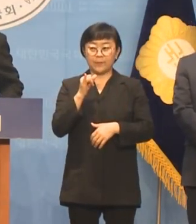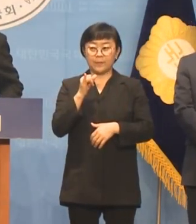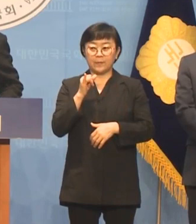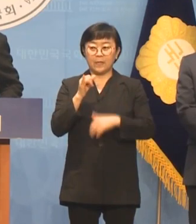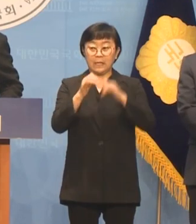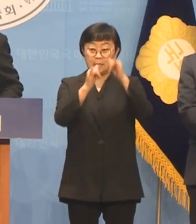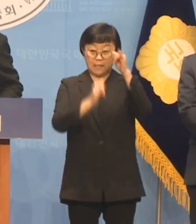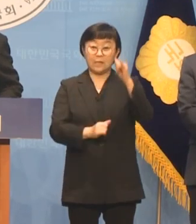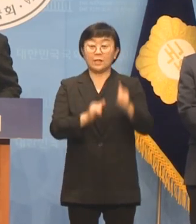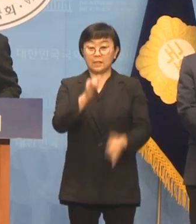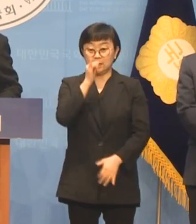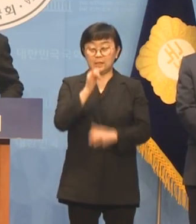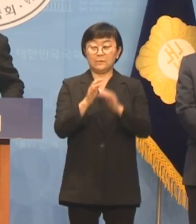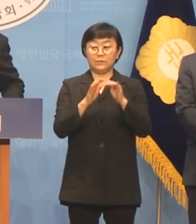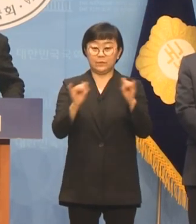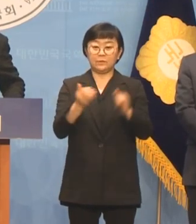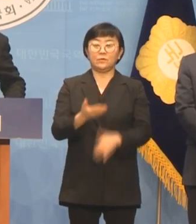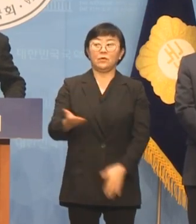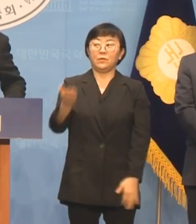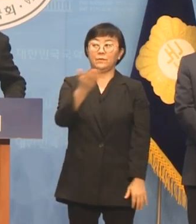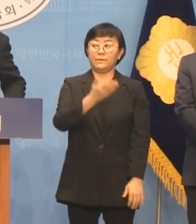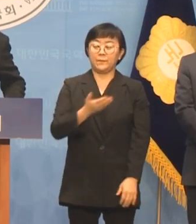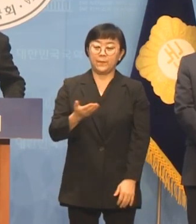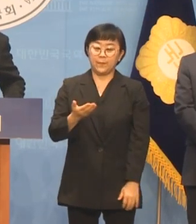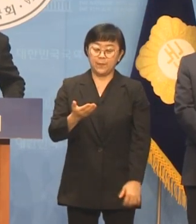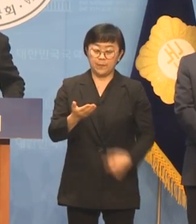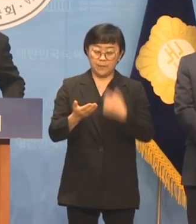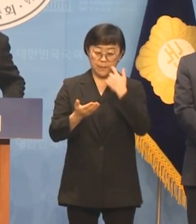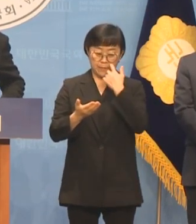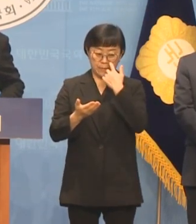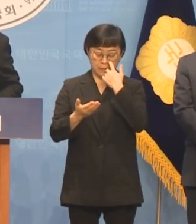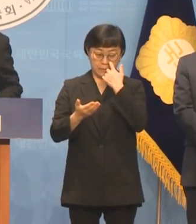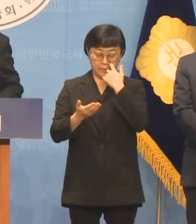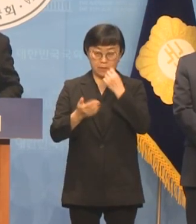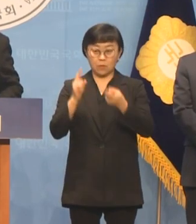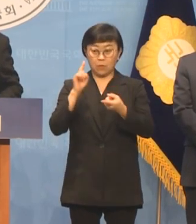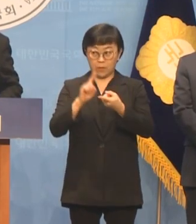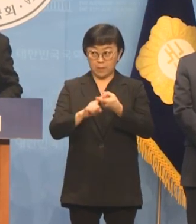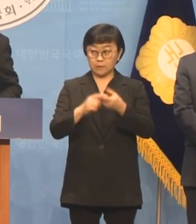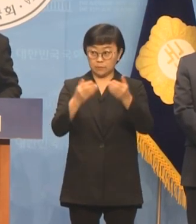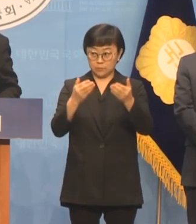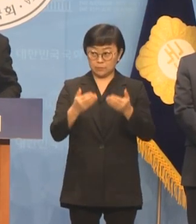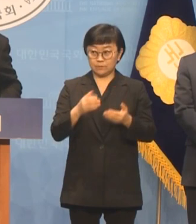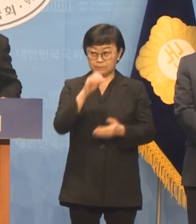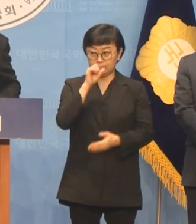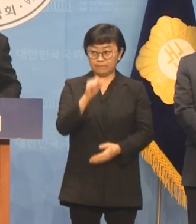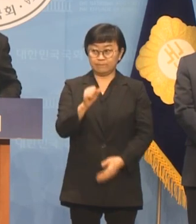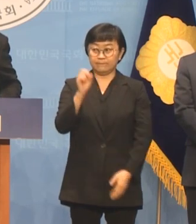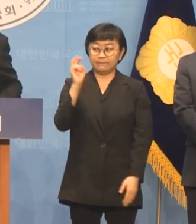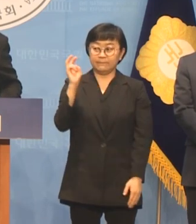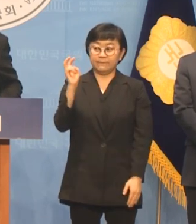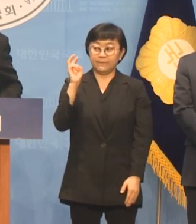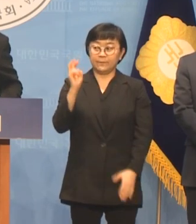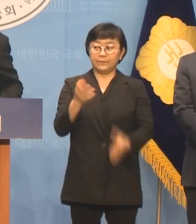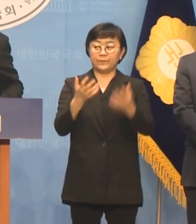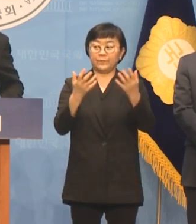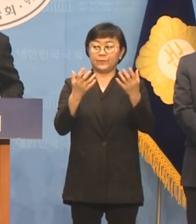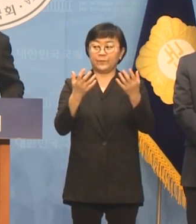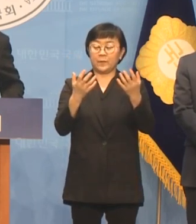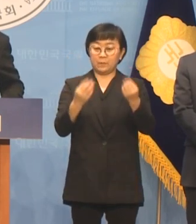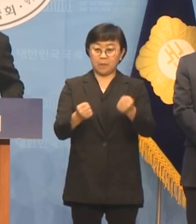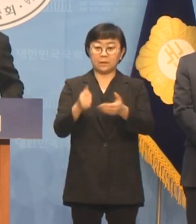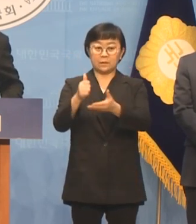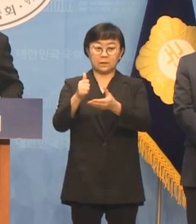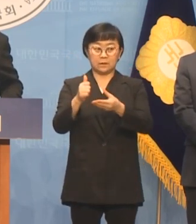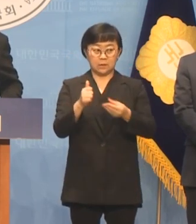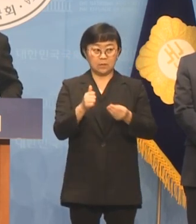이력을 가지신 분들이라 기자 여러분께서도 관심을 가지실 만하다 생각해서 많은 영입